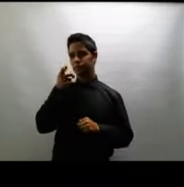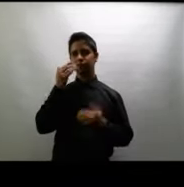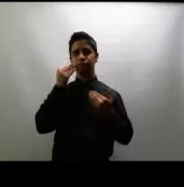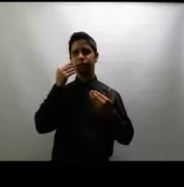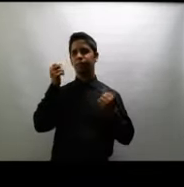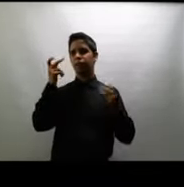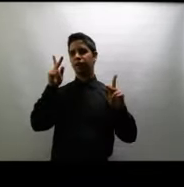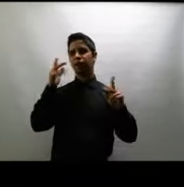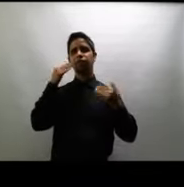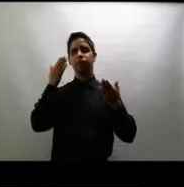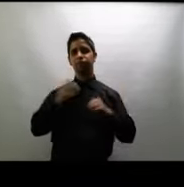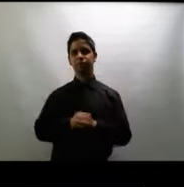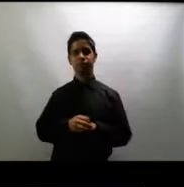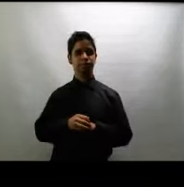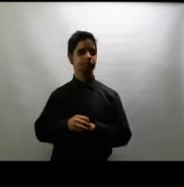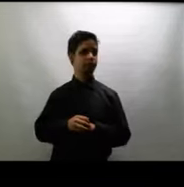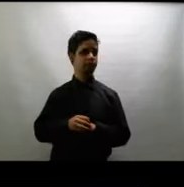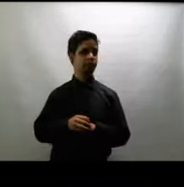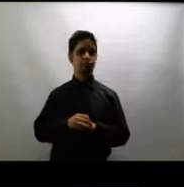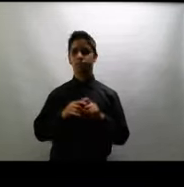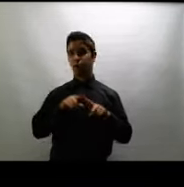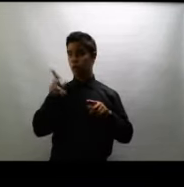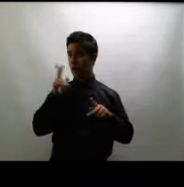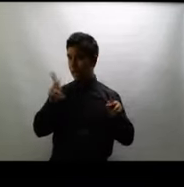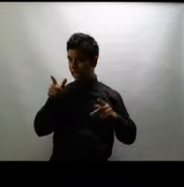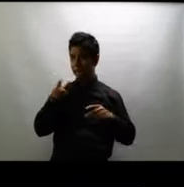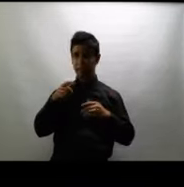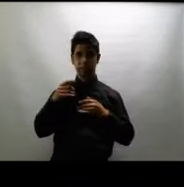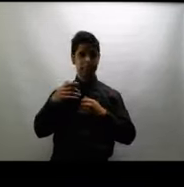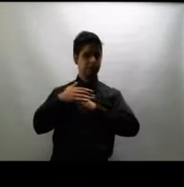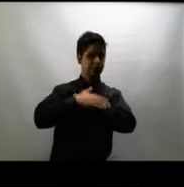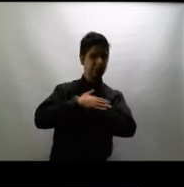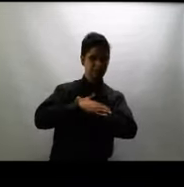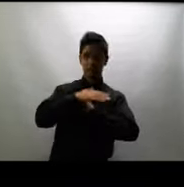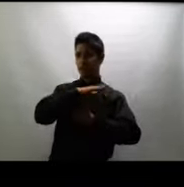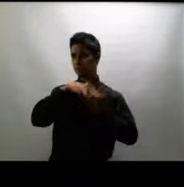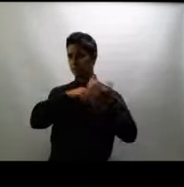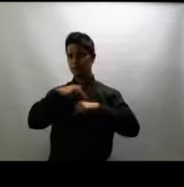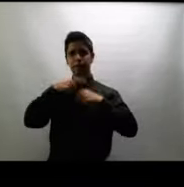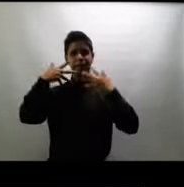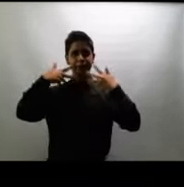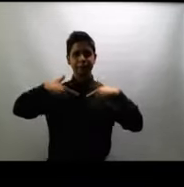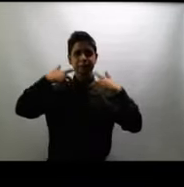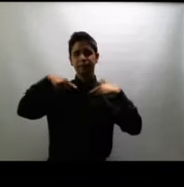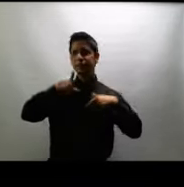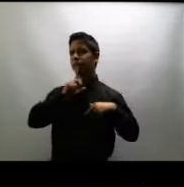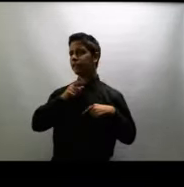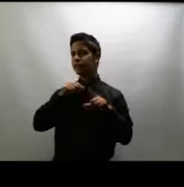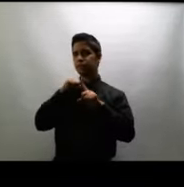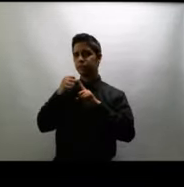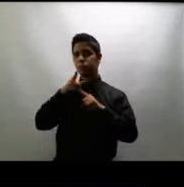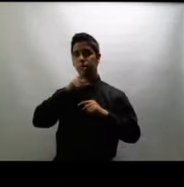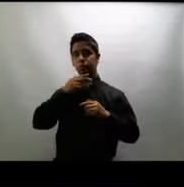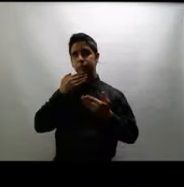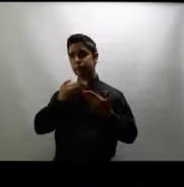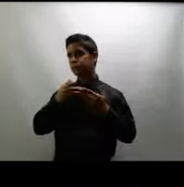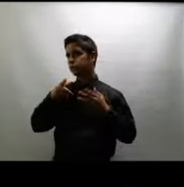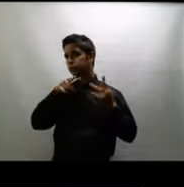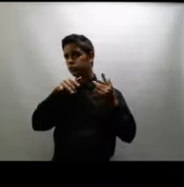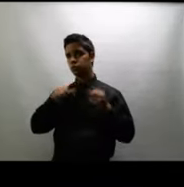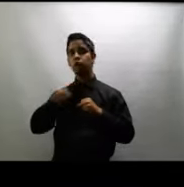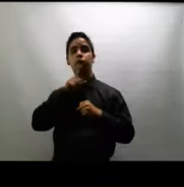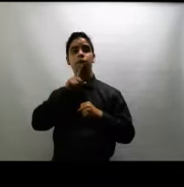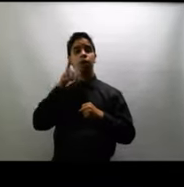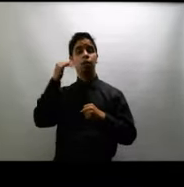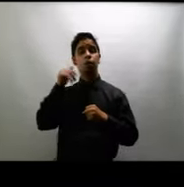que era para allá arriba. Pero nada, se abrazaban y tú sabes, llorando todo el mundo. Era una situación bien, tú sabes, fuerte, porque